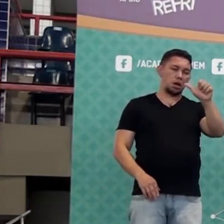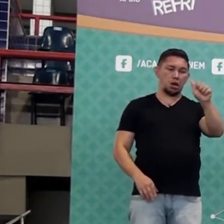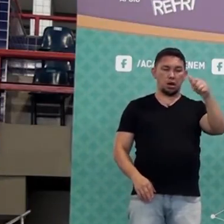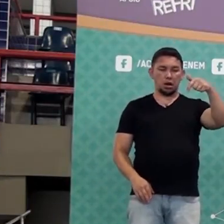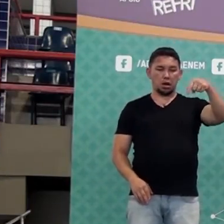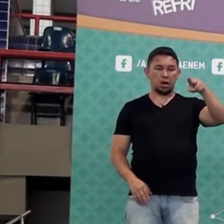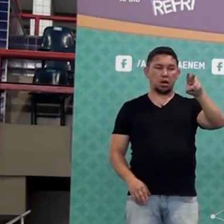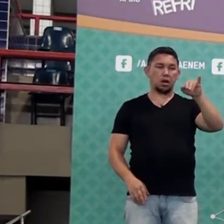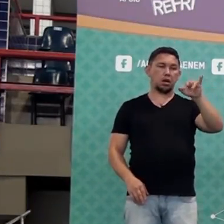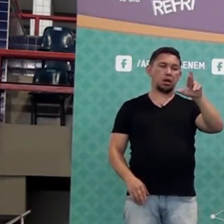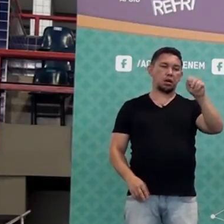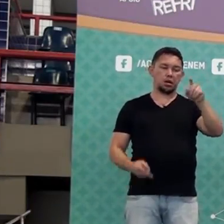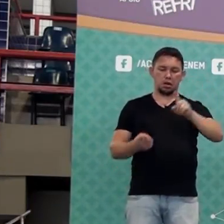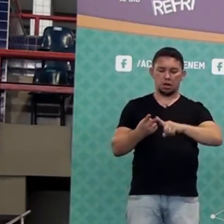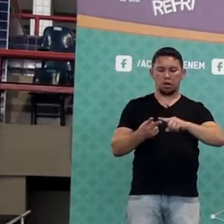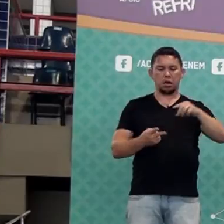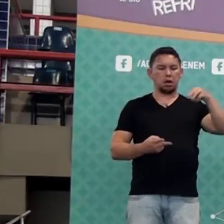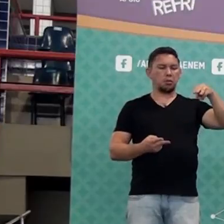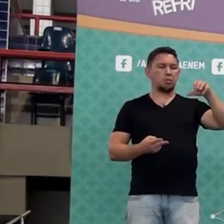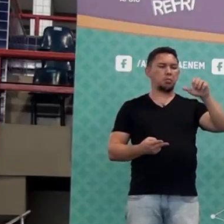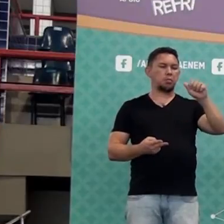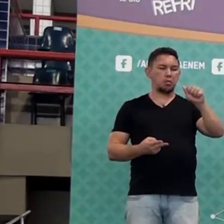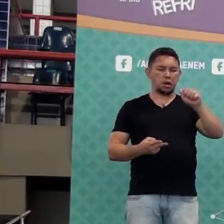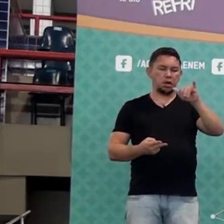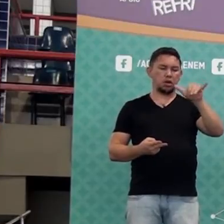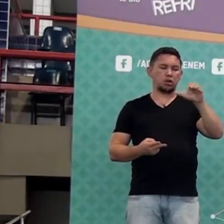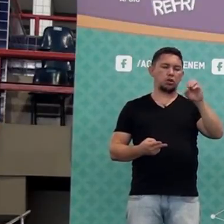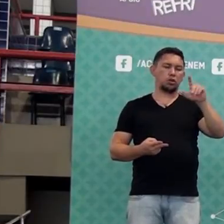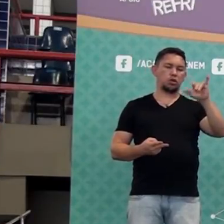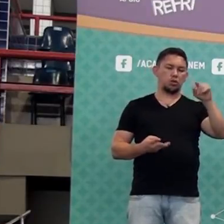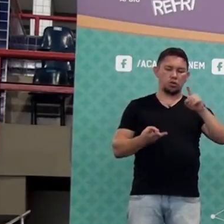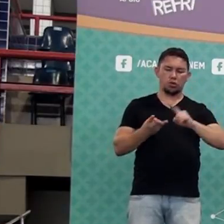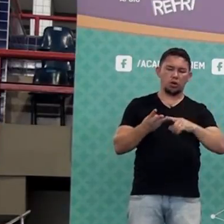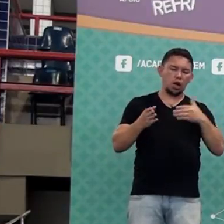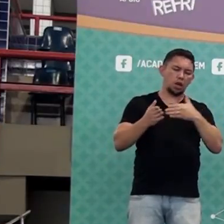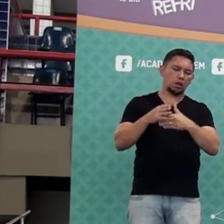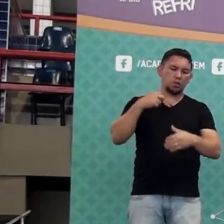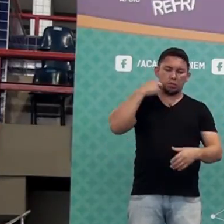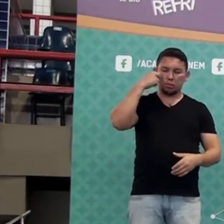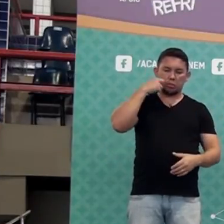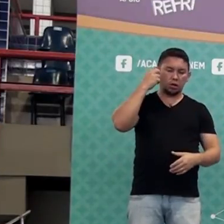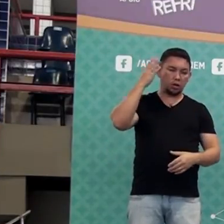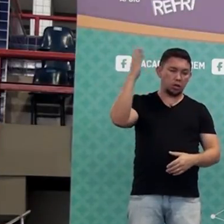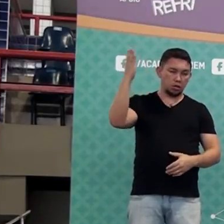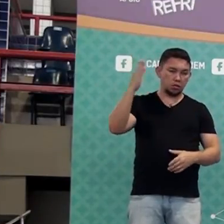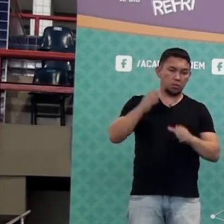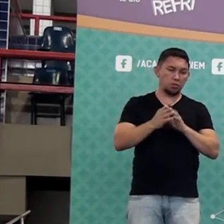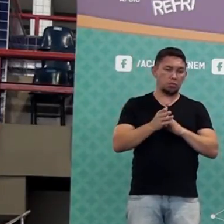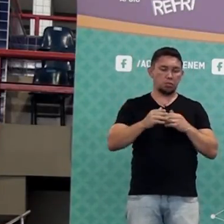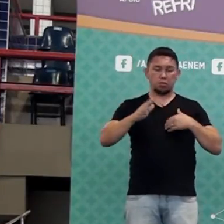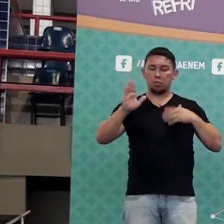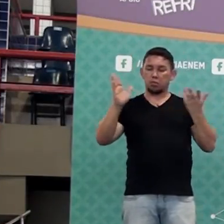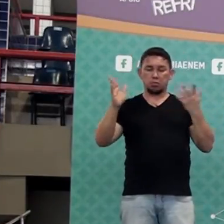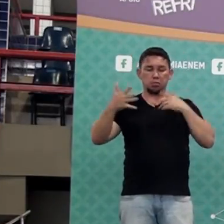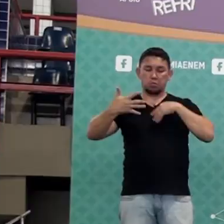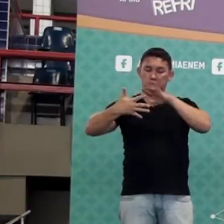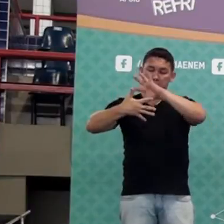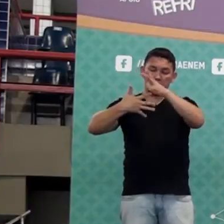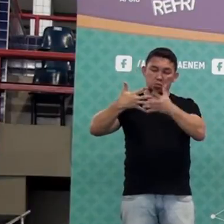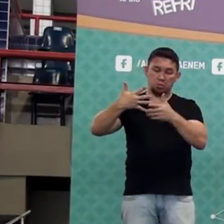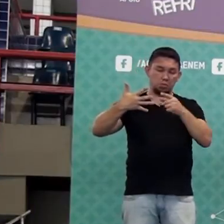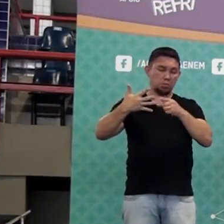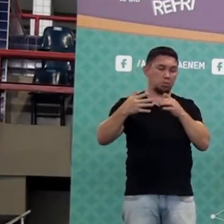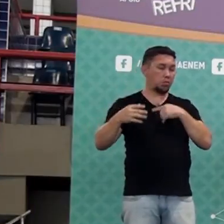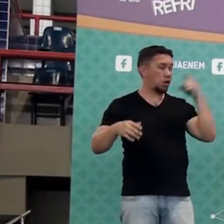passa por Majorlândia, vai seguindo até a fronteira com o Rio Grande do Norte. Ou se você vier para o outro litoral que termina lá para a banda